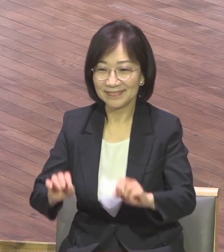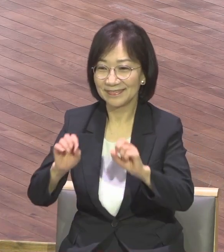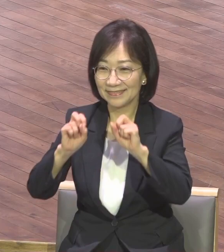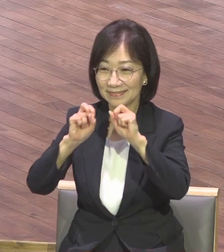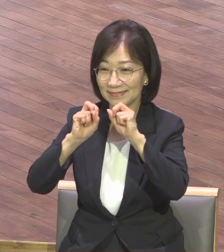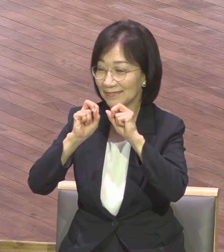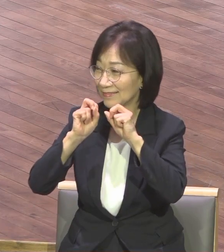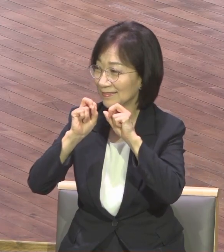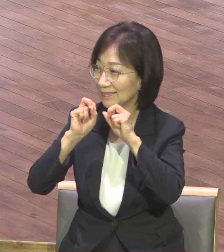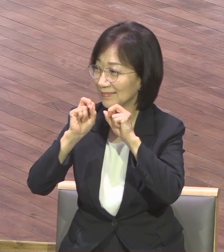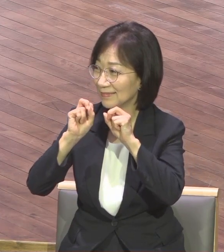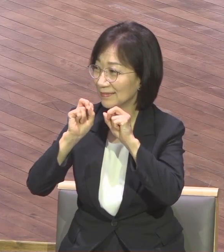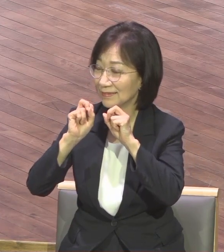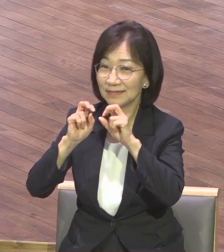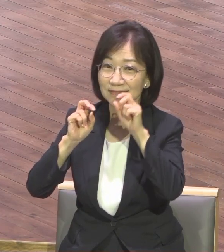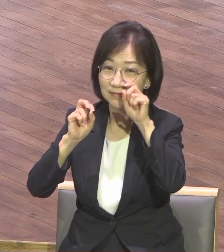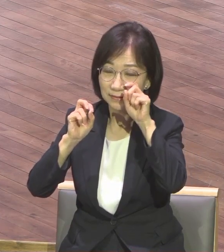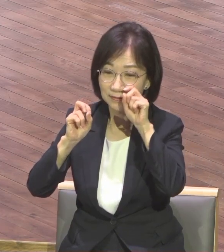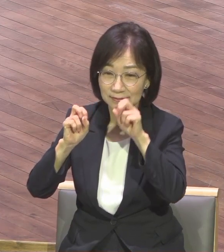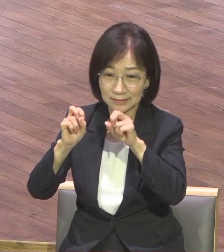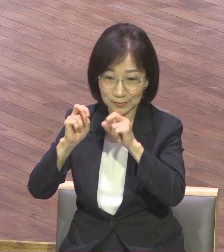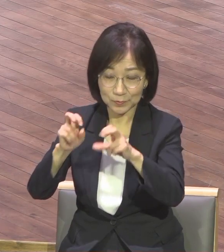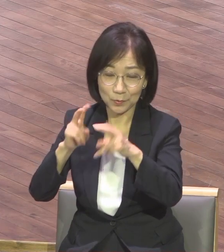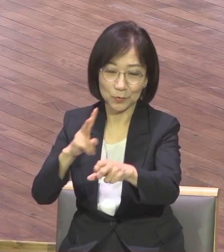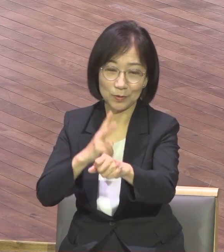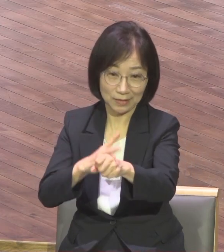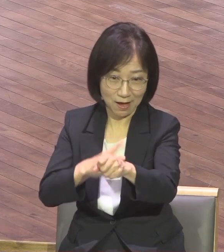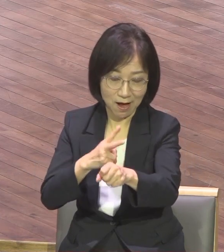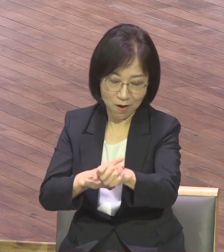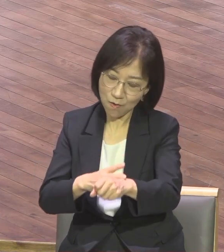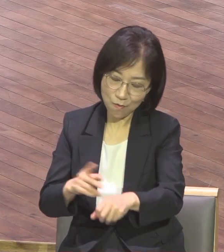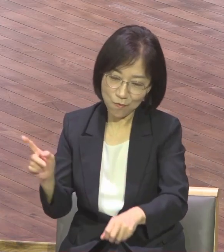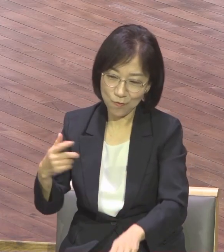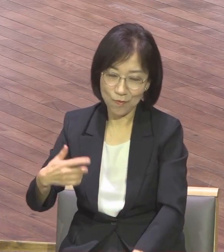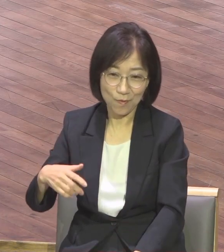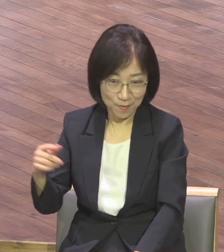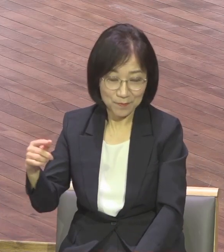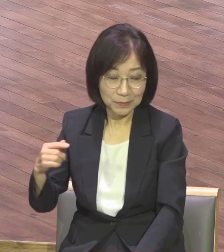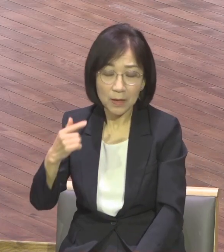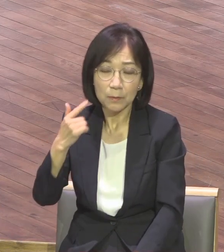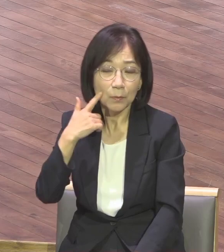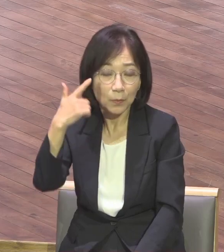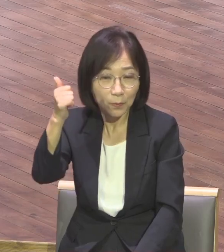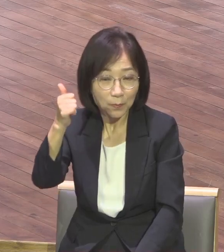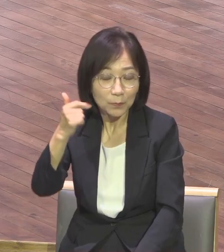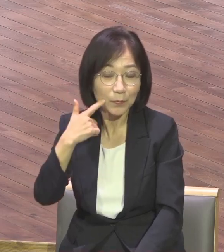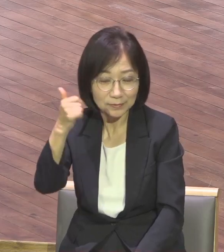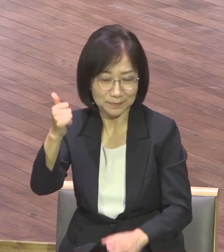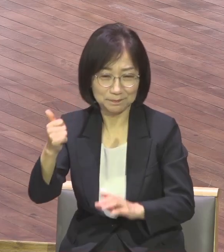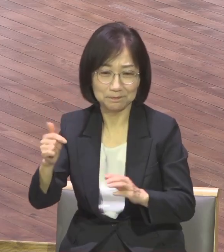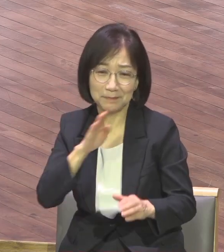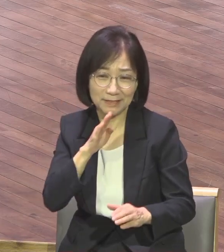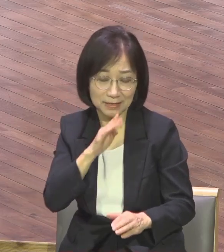선교사님을 목사 중에 목사다 그렇게 말합니다. 목사 중에 목사라.